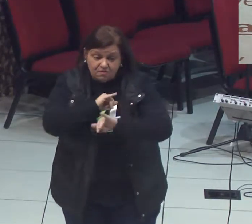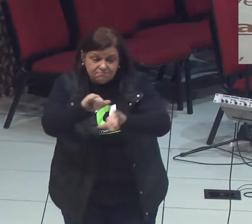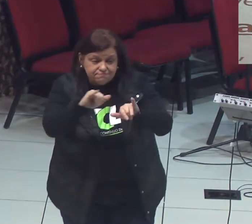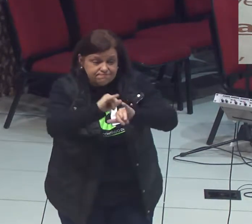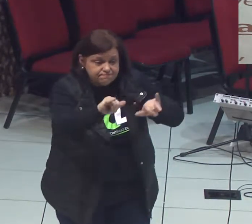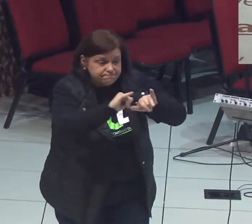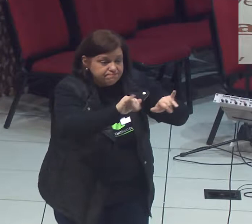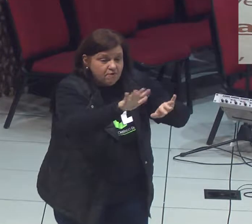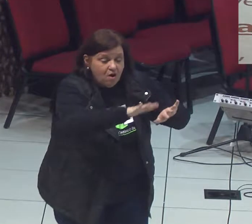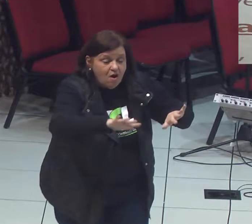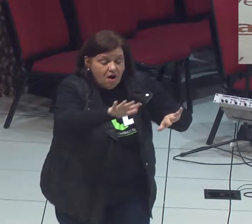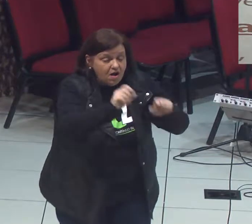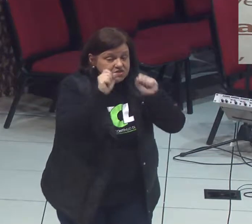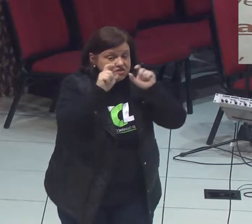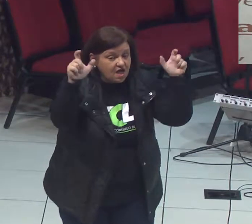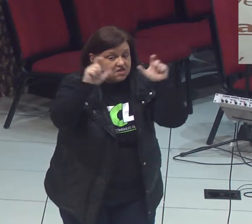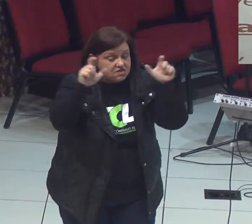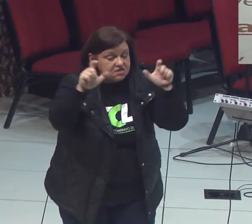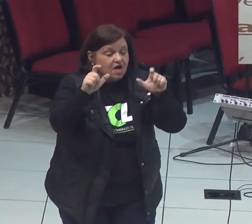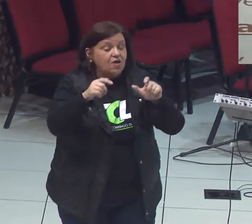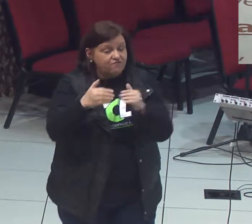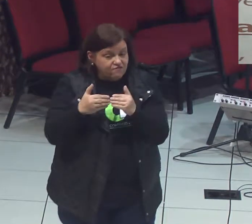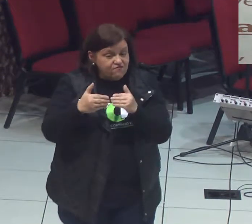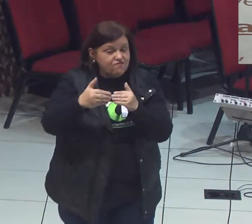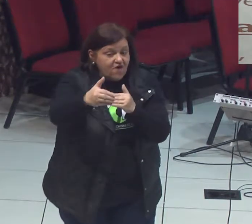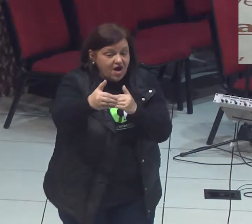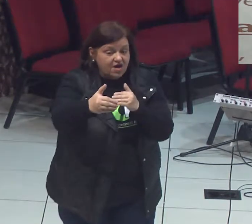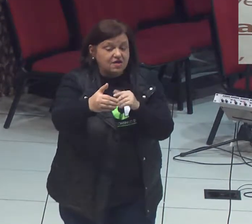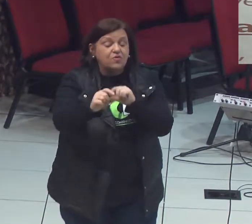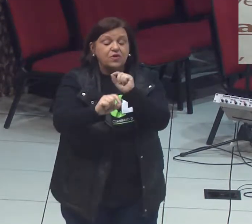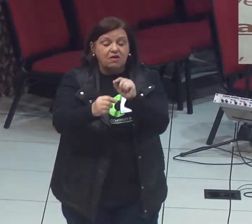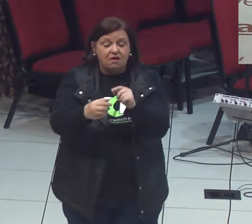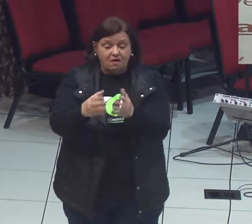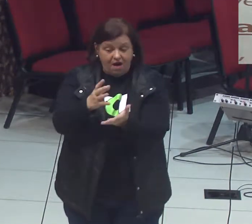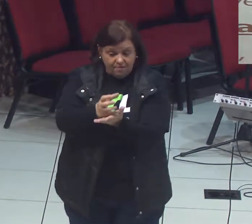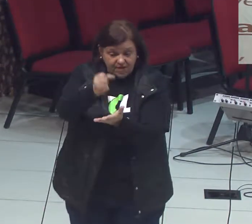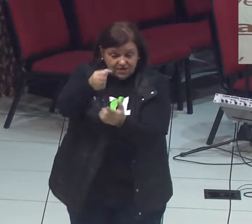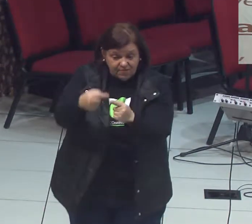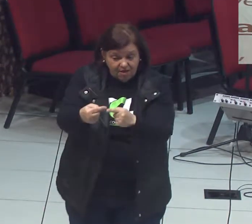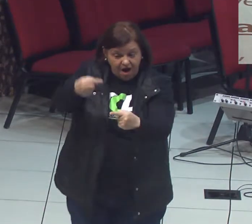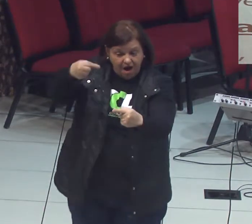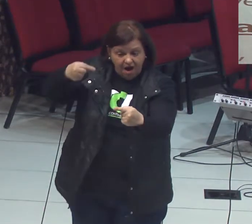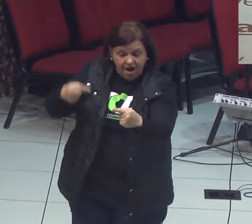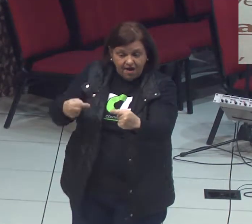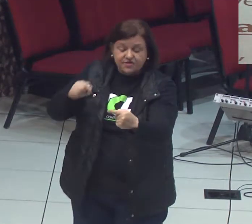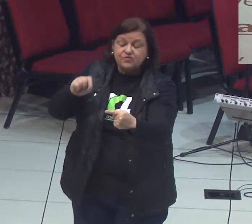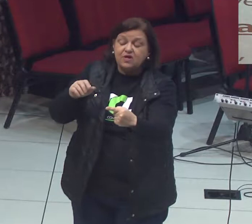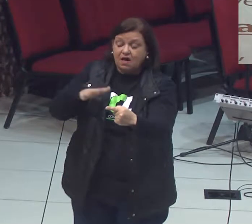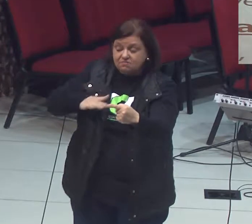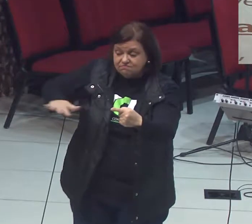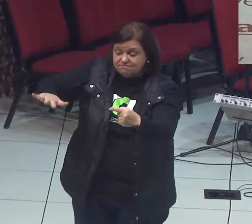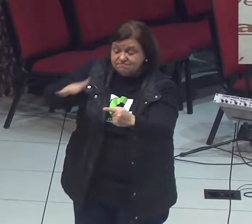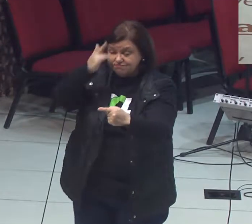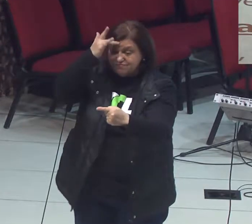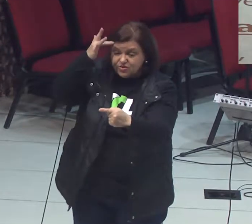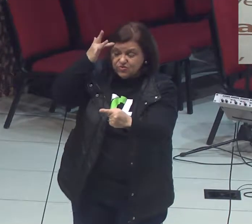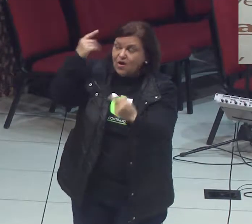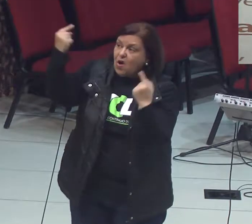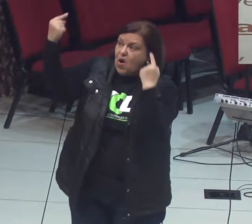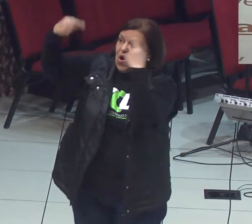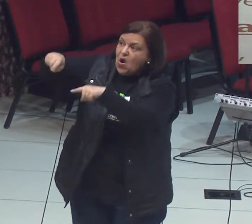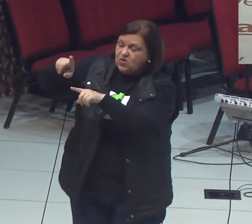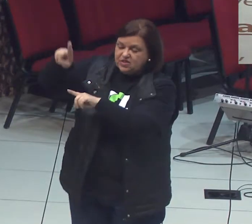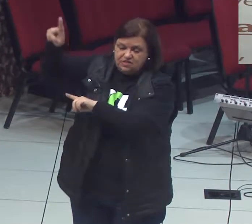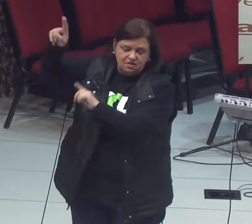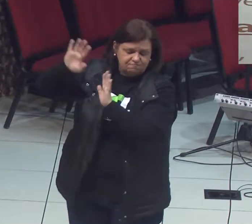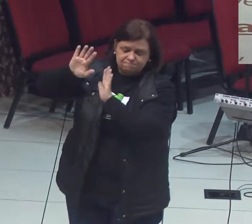falando. Quando ele fala que antes do arrebatamento acontecer, viria esse tipo de movimento.